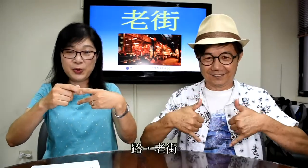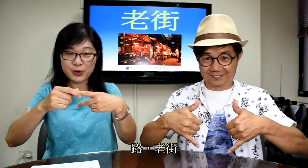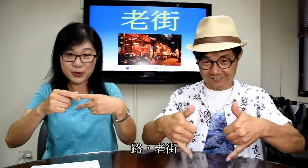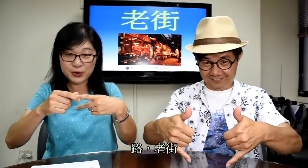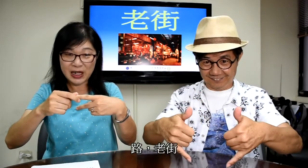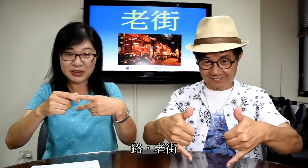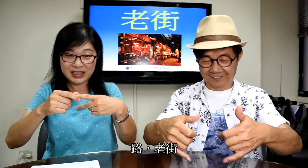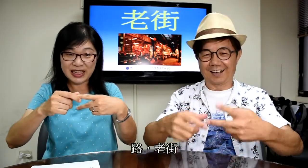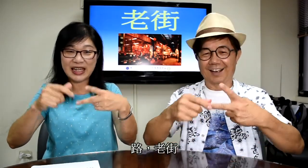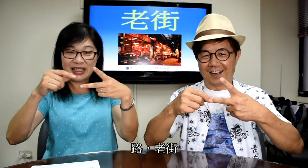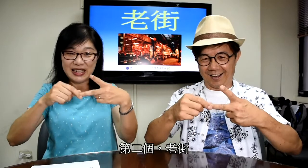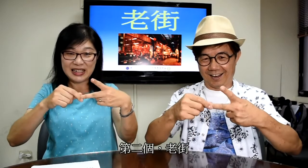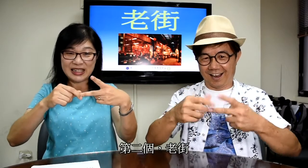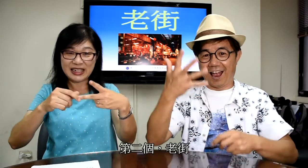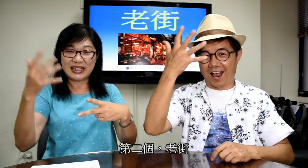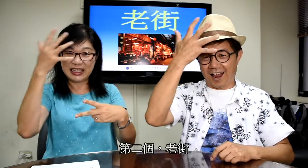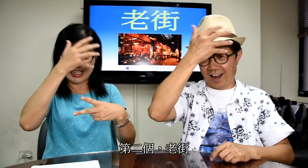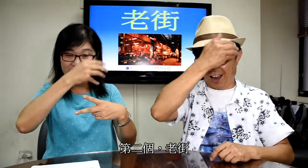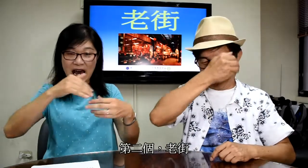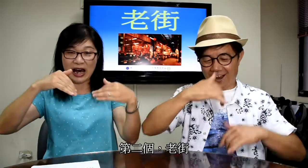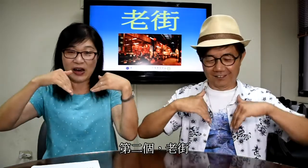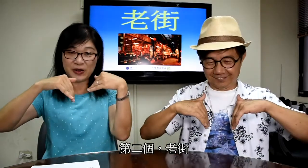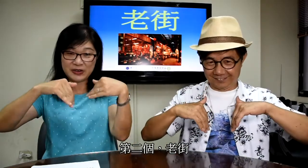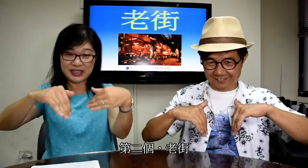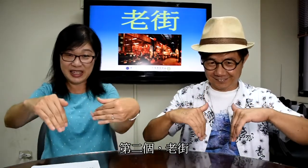路老街，第二个老街。